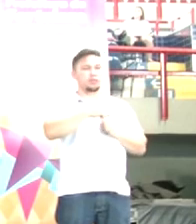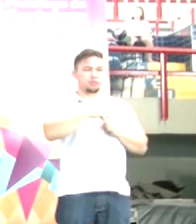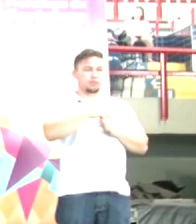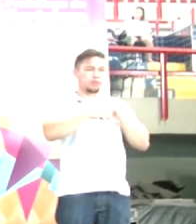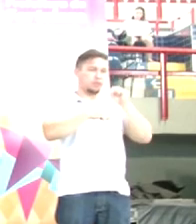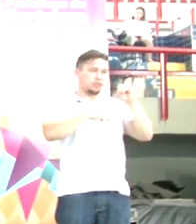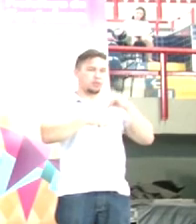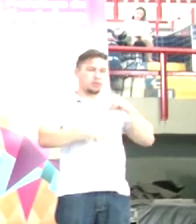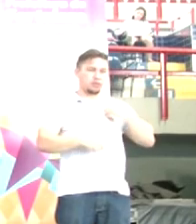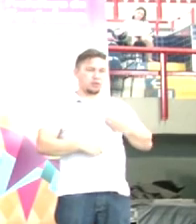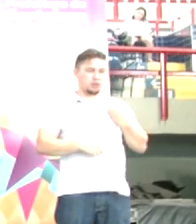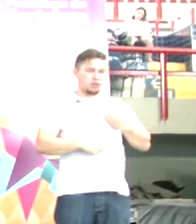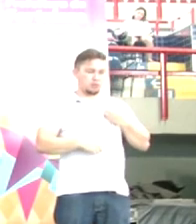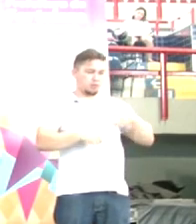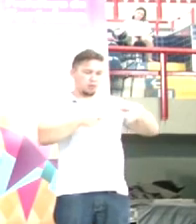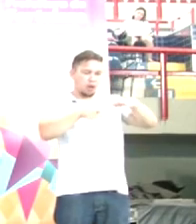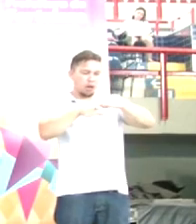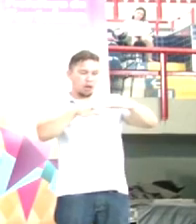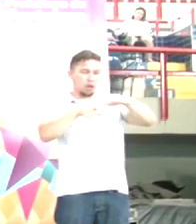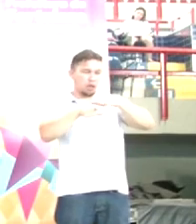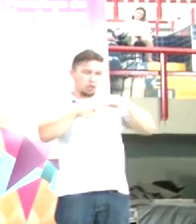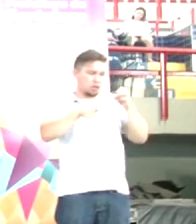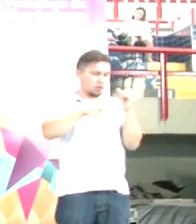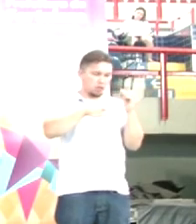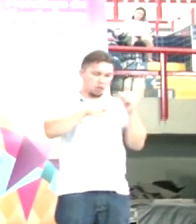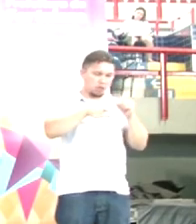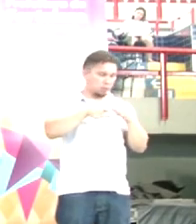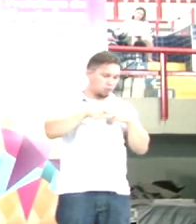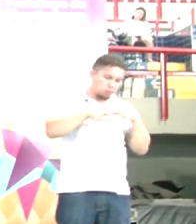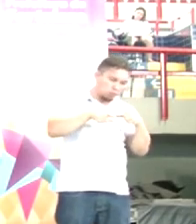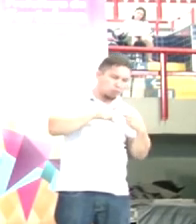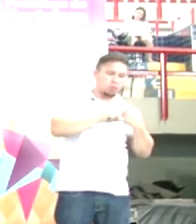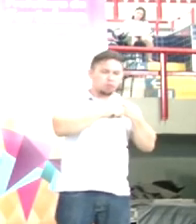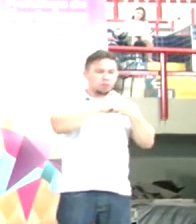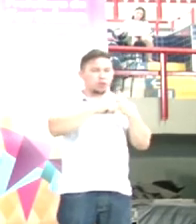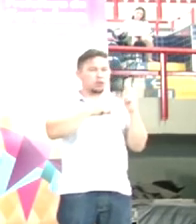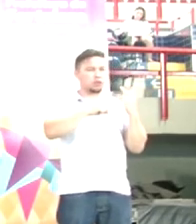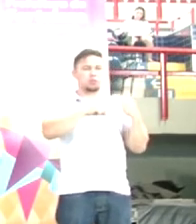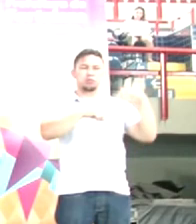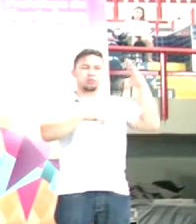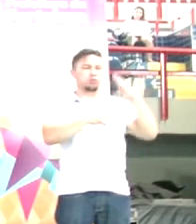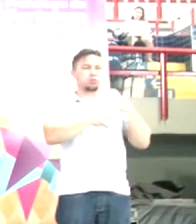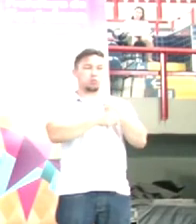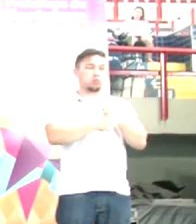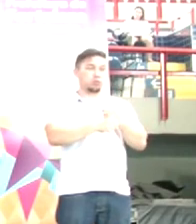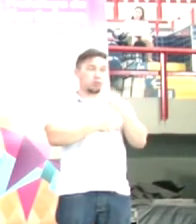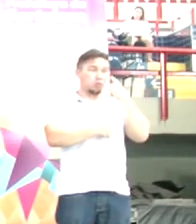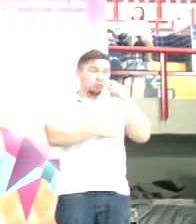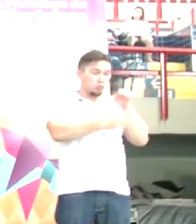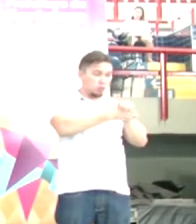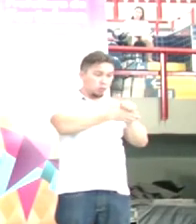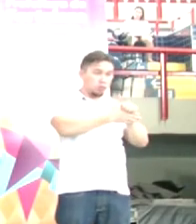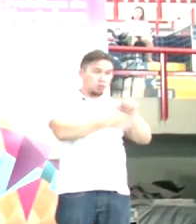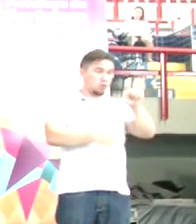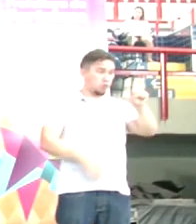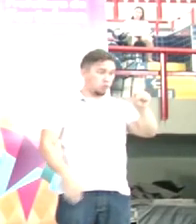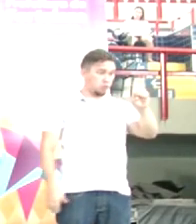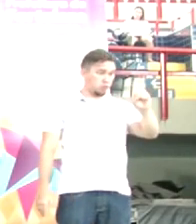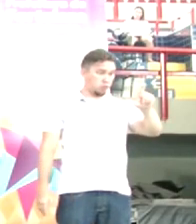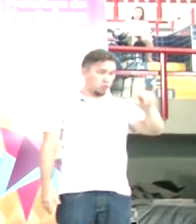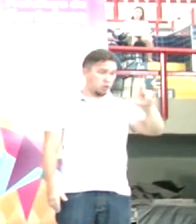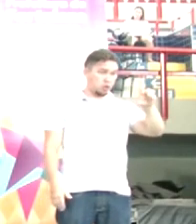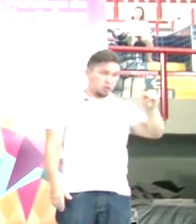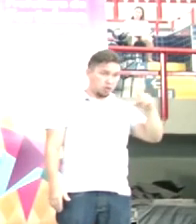hexágono, a área do hexágono vezes a altura. E assim por diante, certo? Os sólidos que têm duas